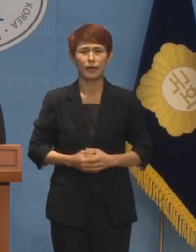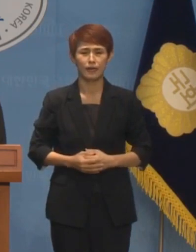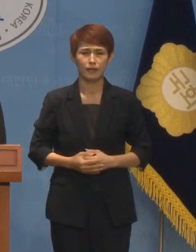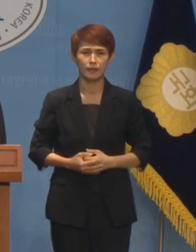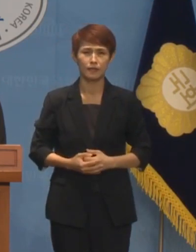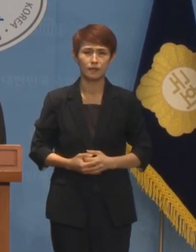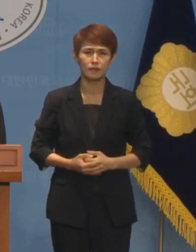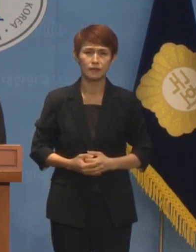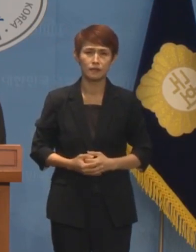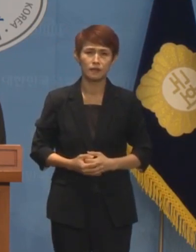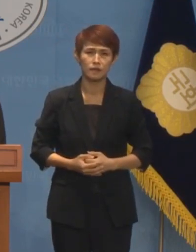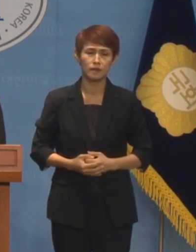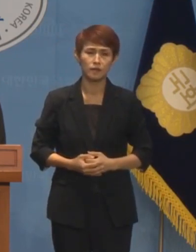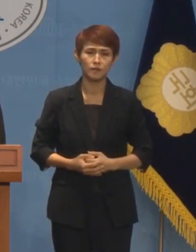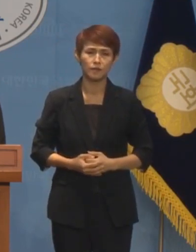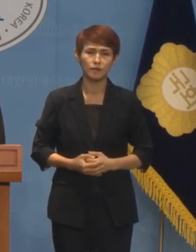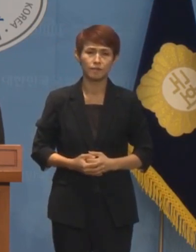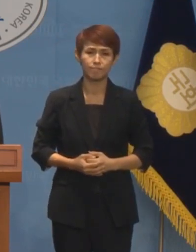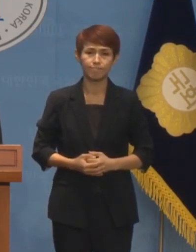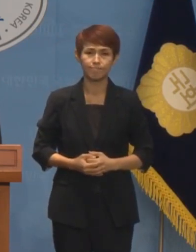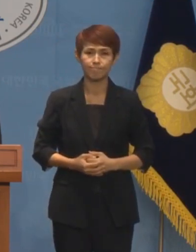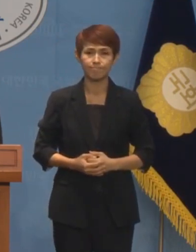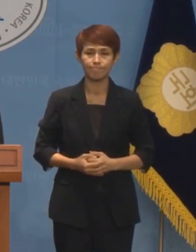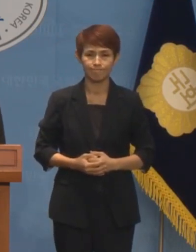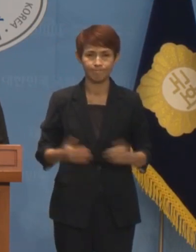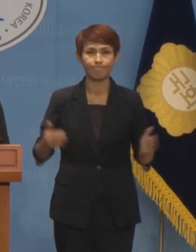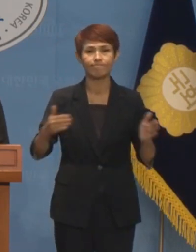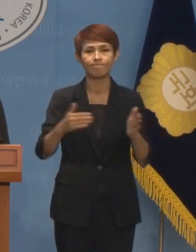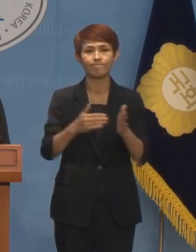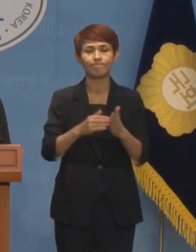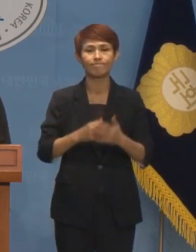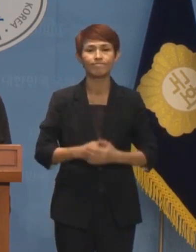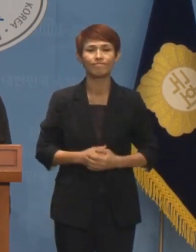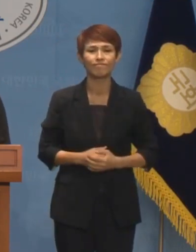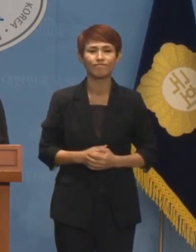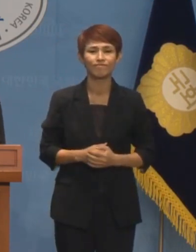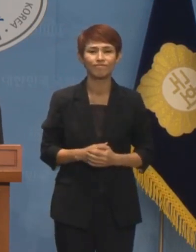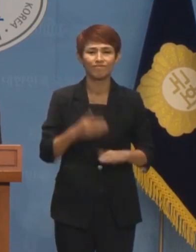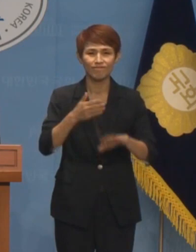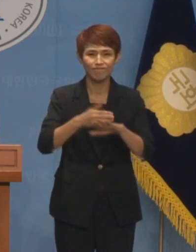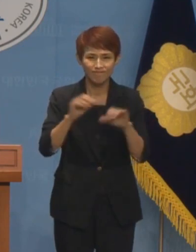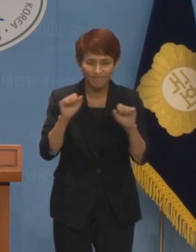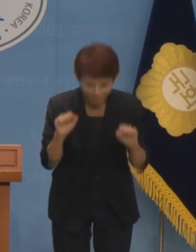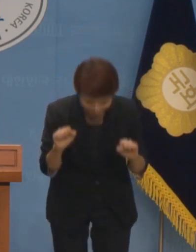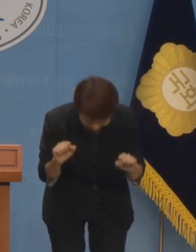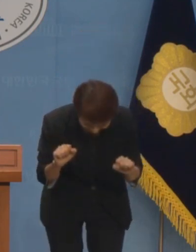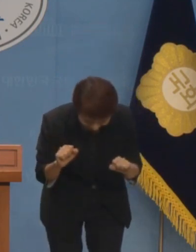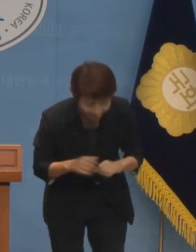수가 없습니다. 이상 브리핑 마치겠습니다. 고맙습니다.